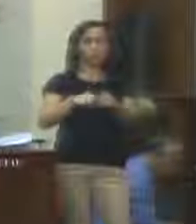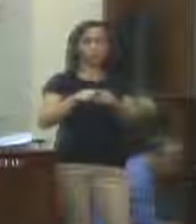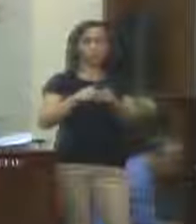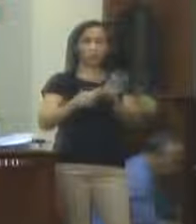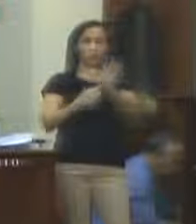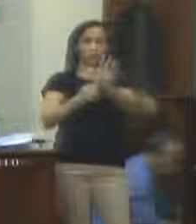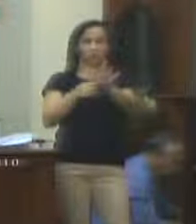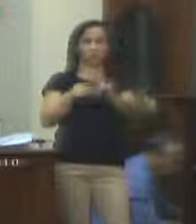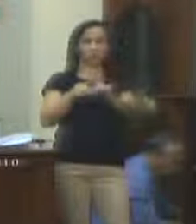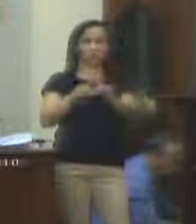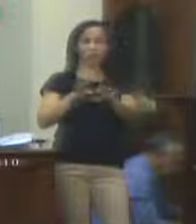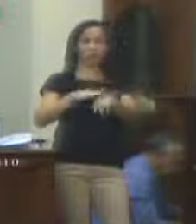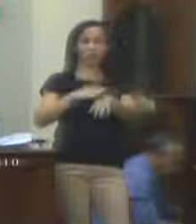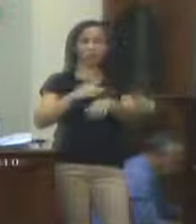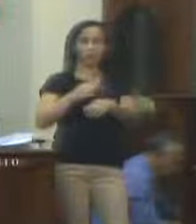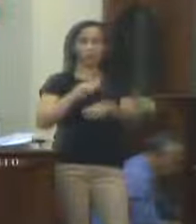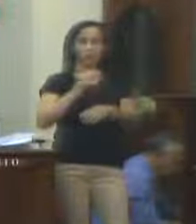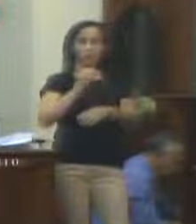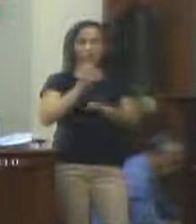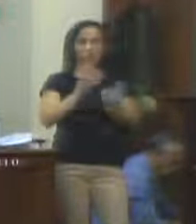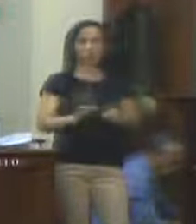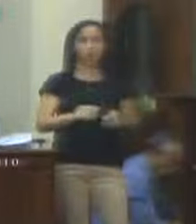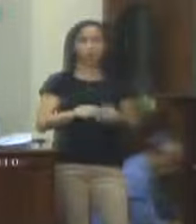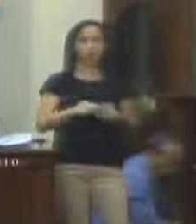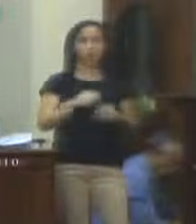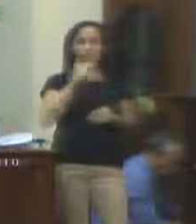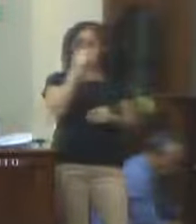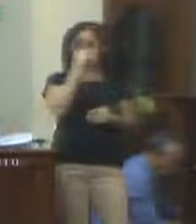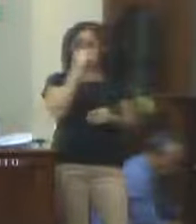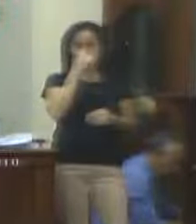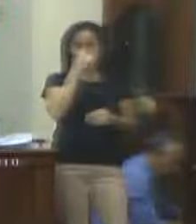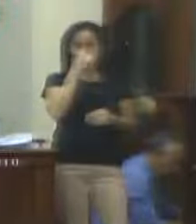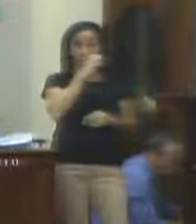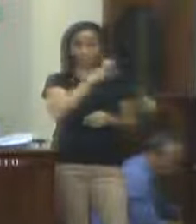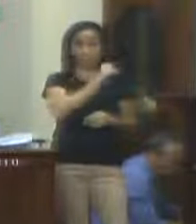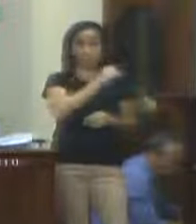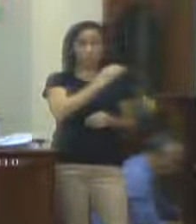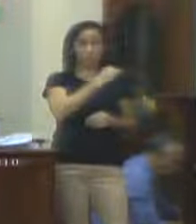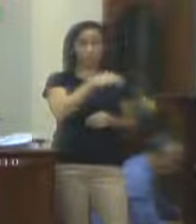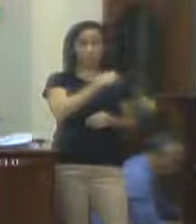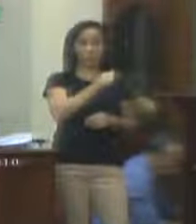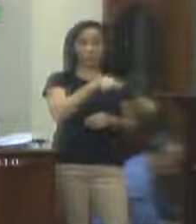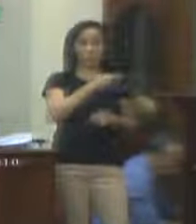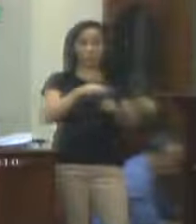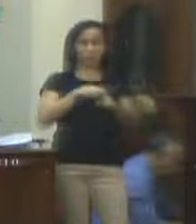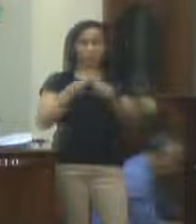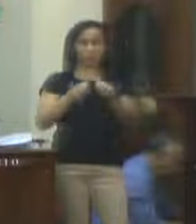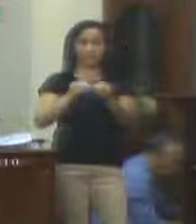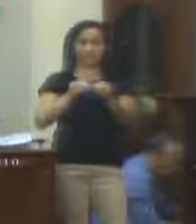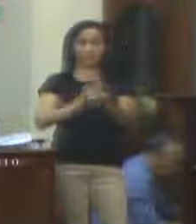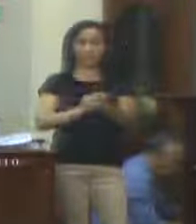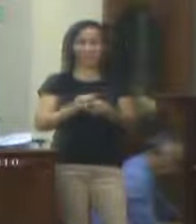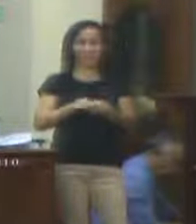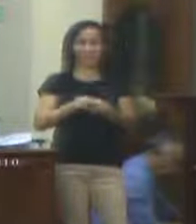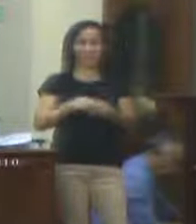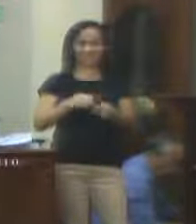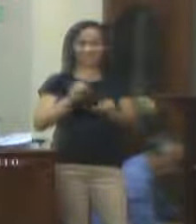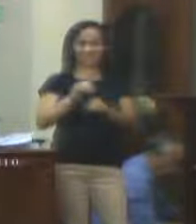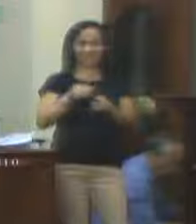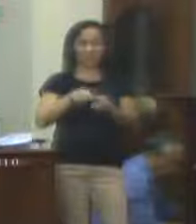pelo menos as mais representativas em termos de escoamento da produção rural, transporte de alunos da nossa rede de ensino,